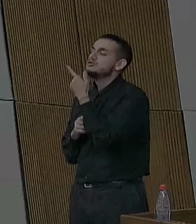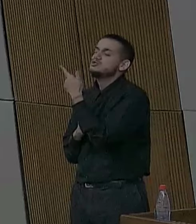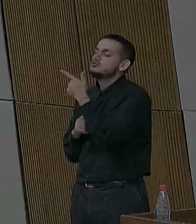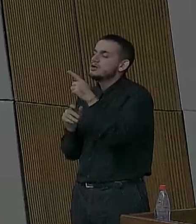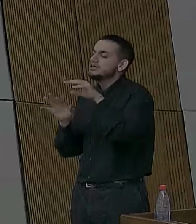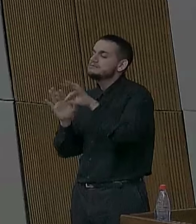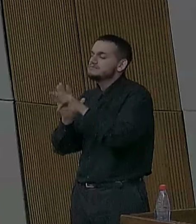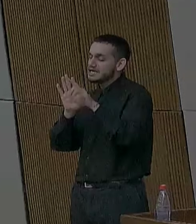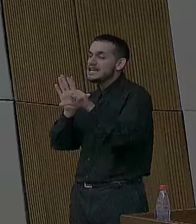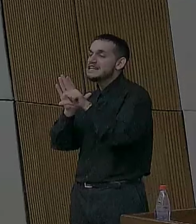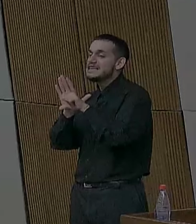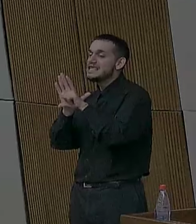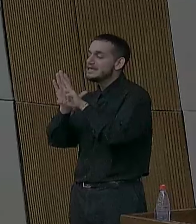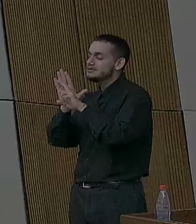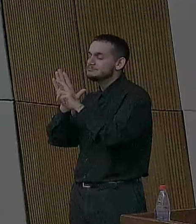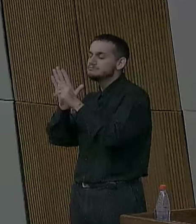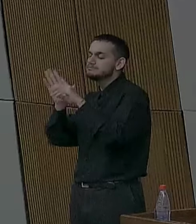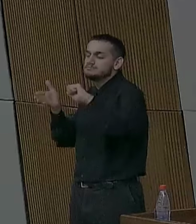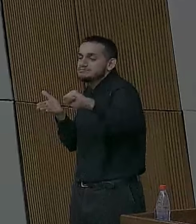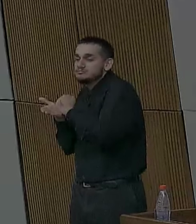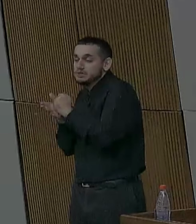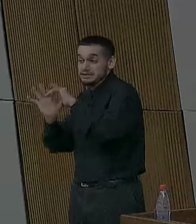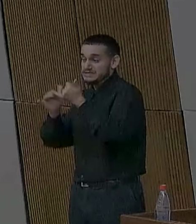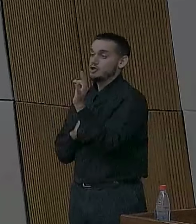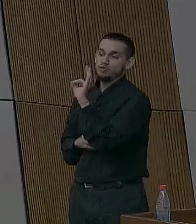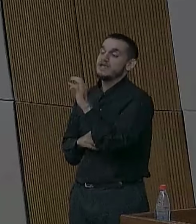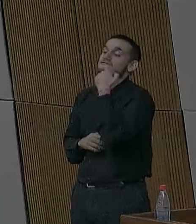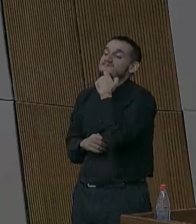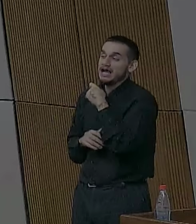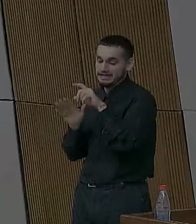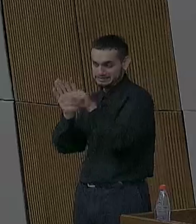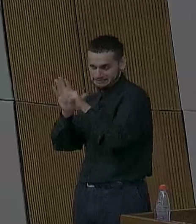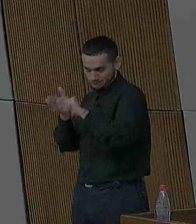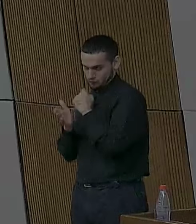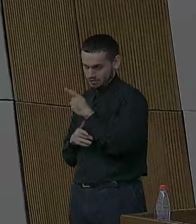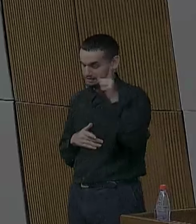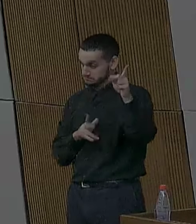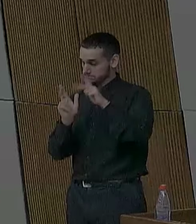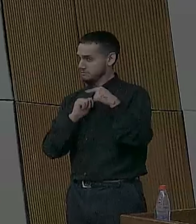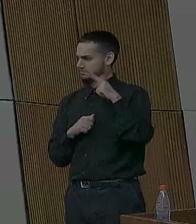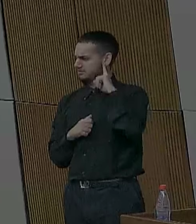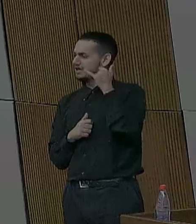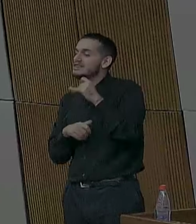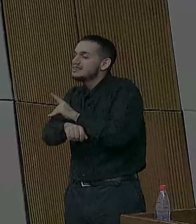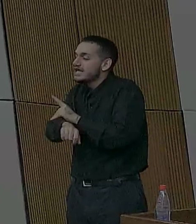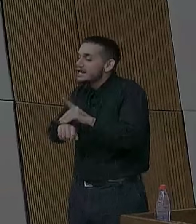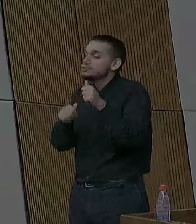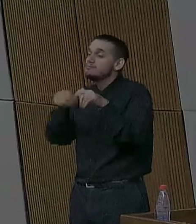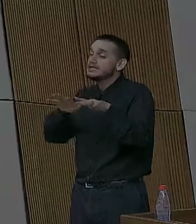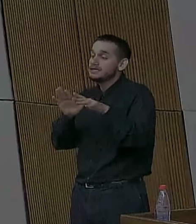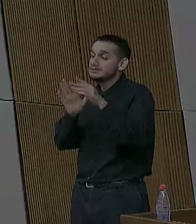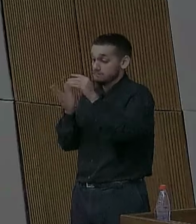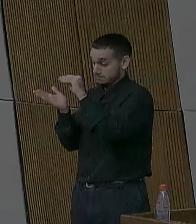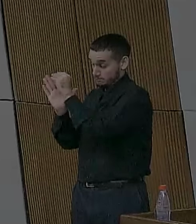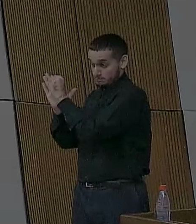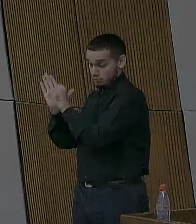taxativamente derogada la ley. Porque en el proceso administrativo, en todo lo que es derecho administrativo, lo que no está escrito está